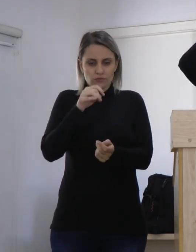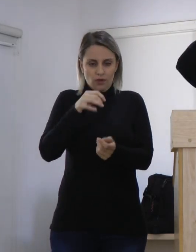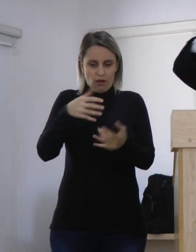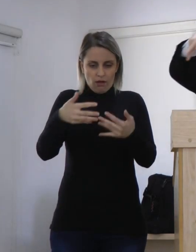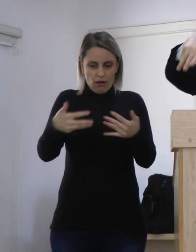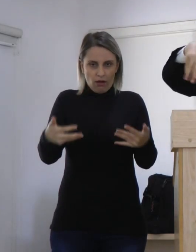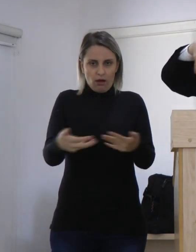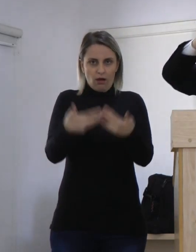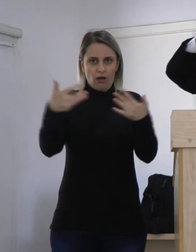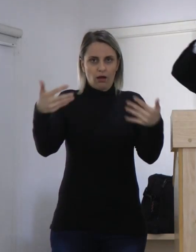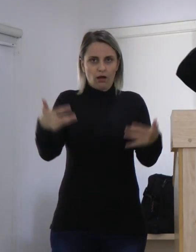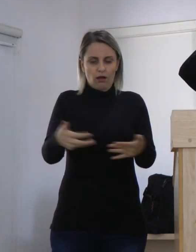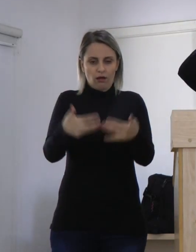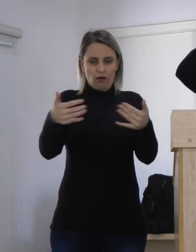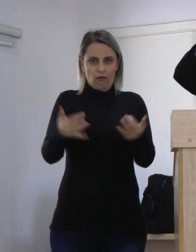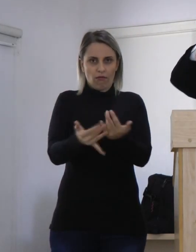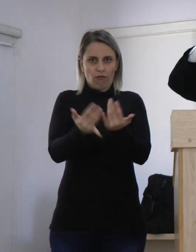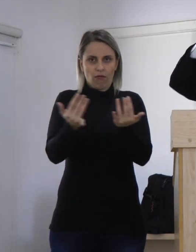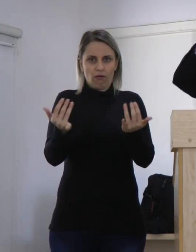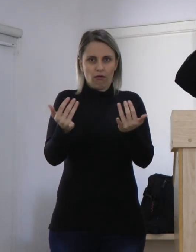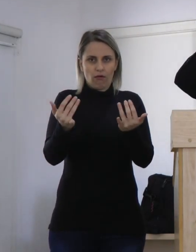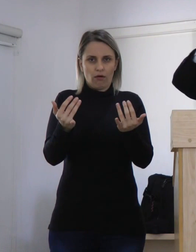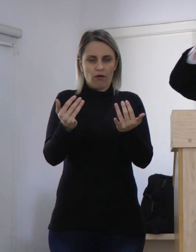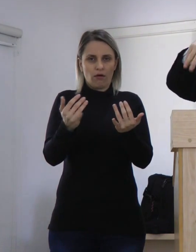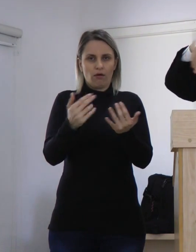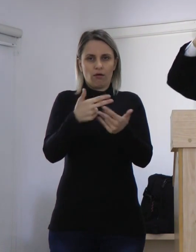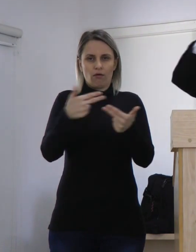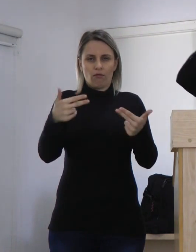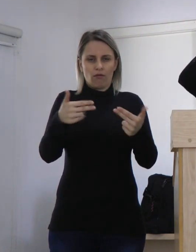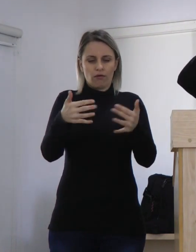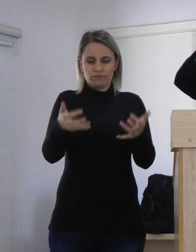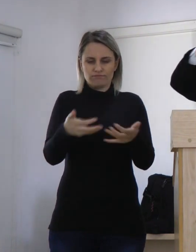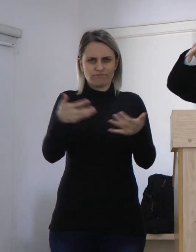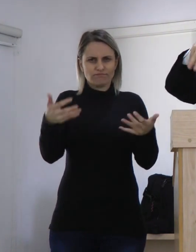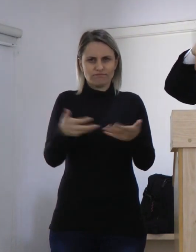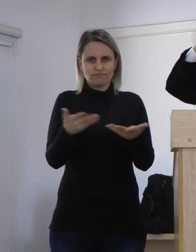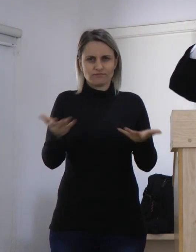não? Alface, rúcula, agrião,